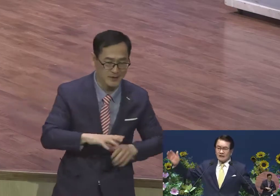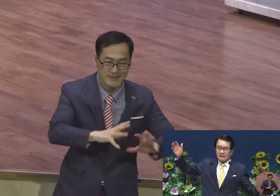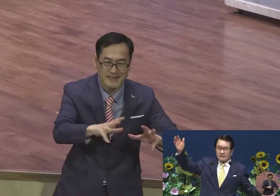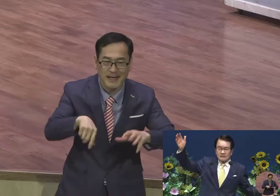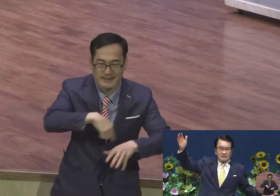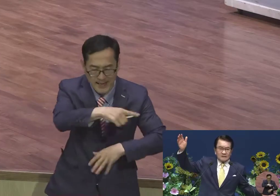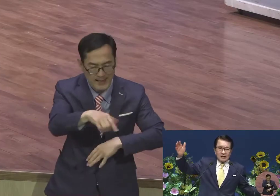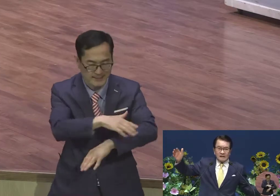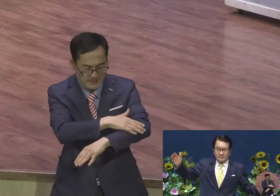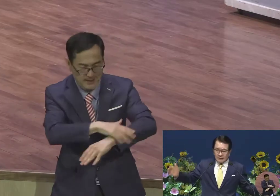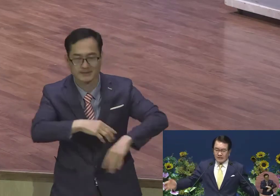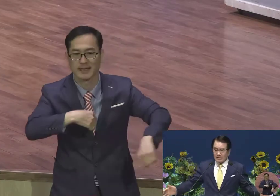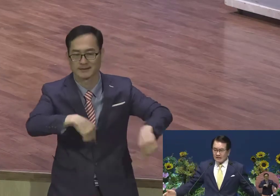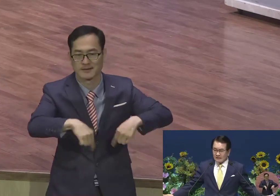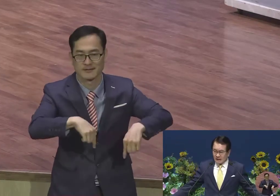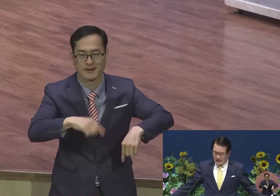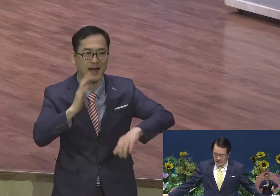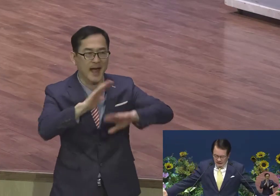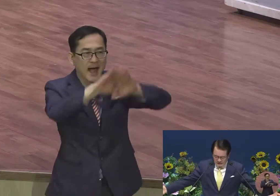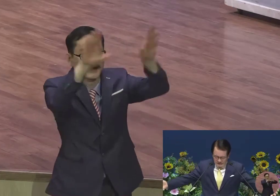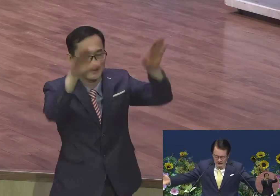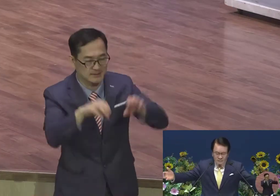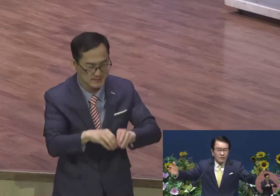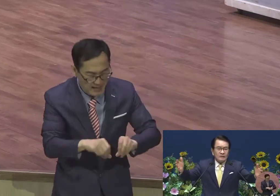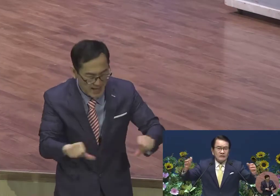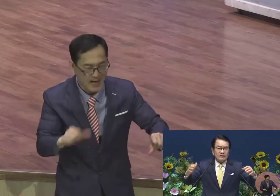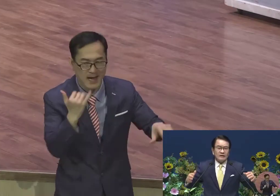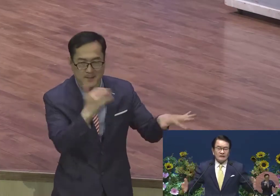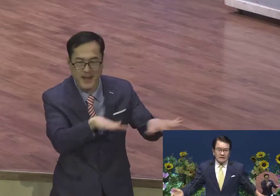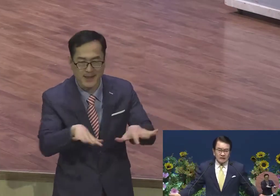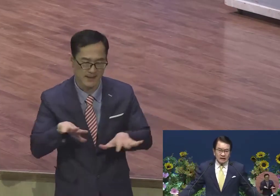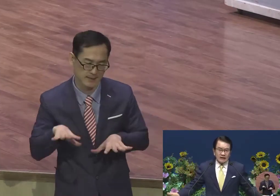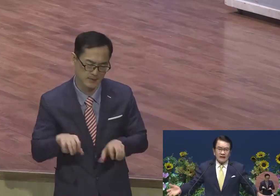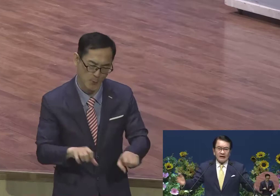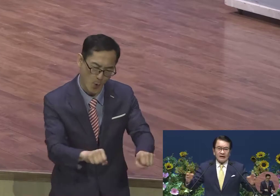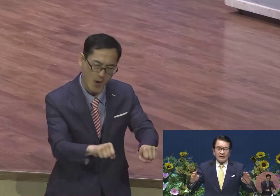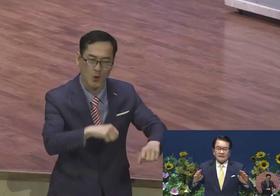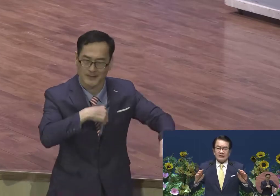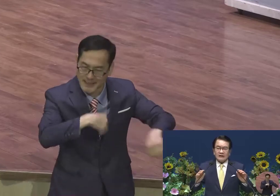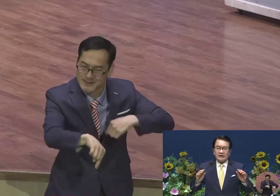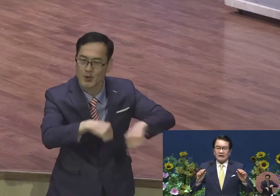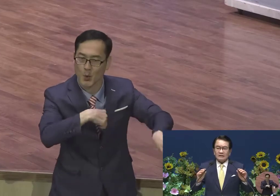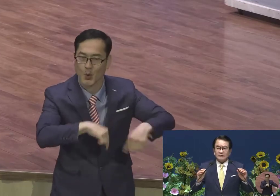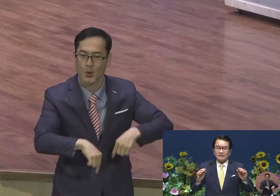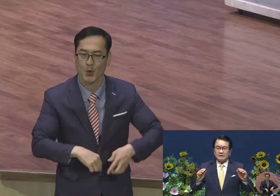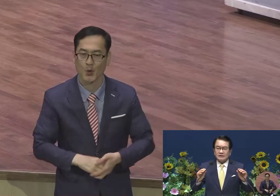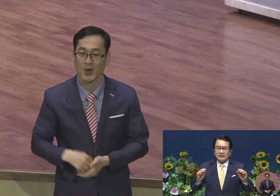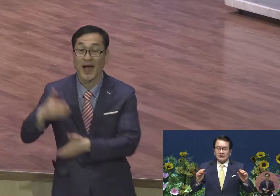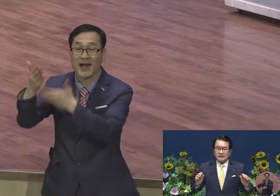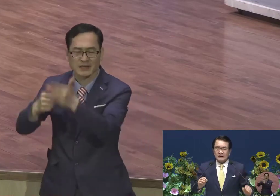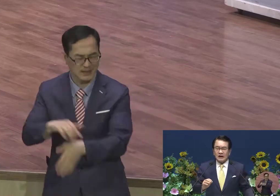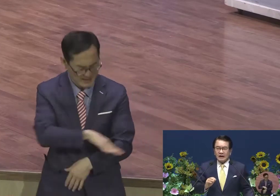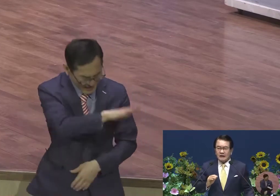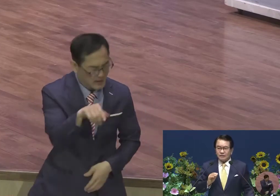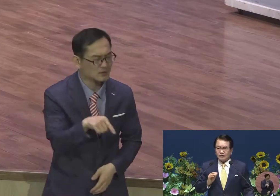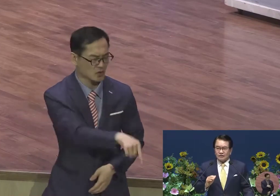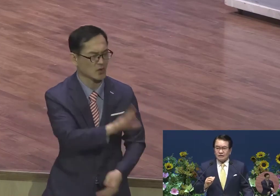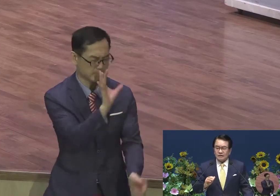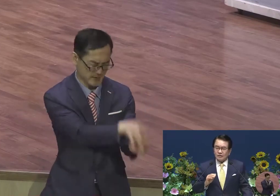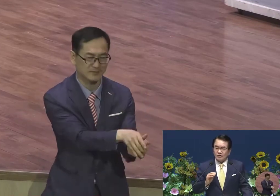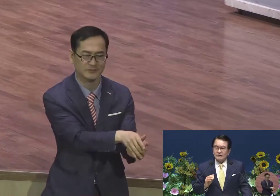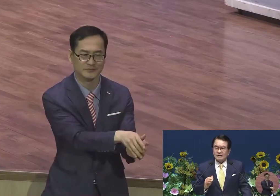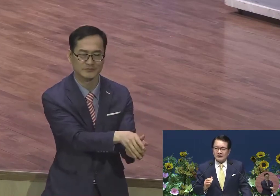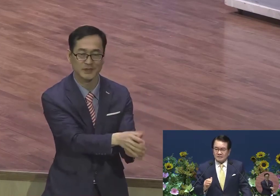하늘 땅 바다 다 정보하고 다스리도록 네가 다 해라. 하나님께서 인간에게